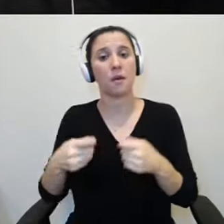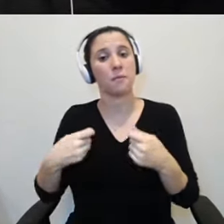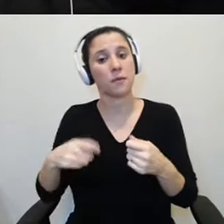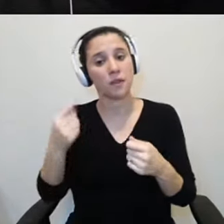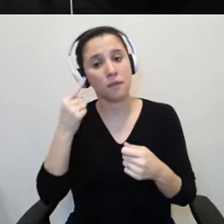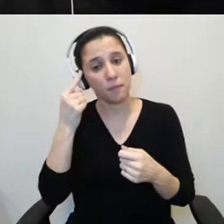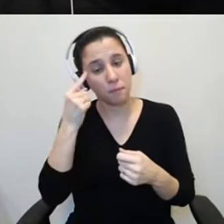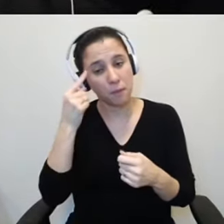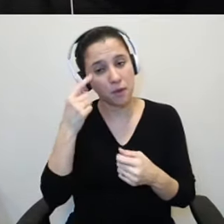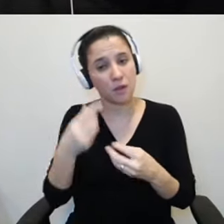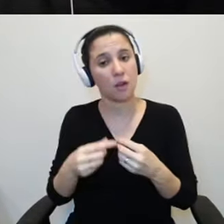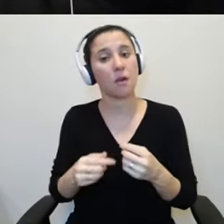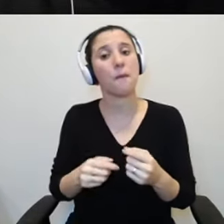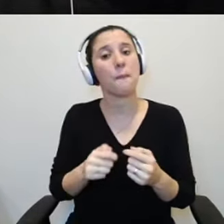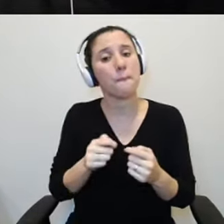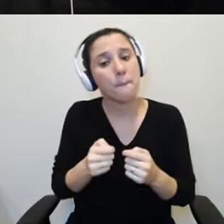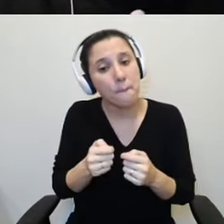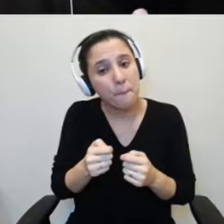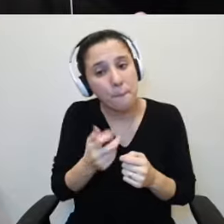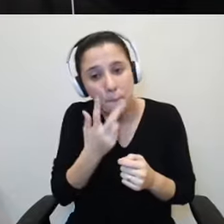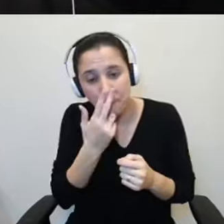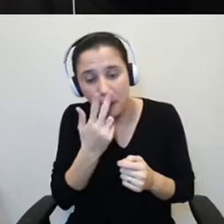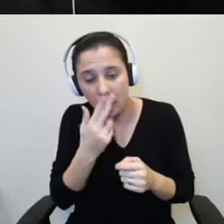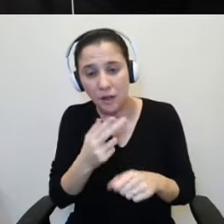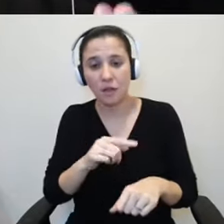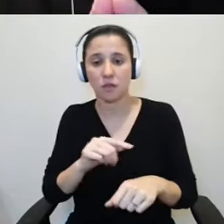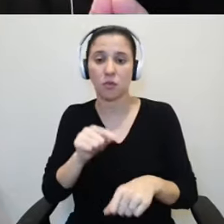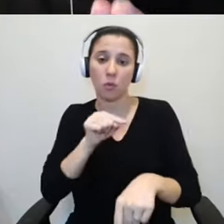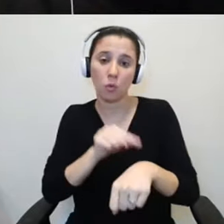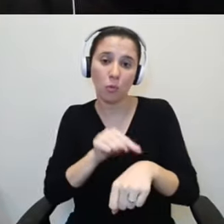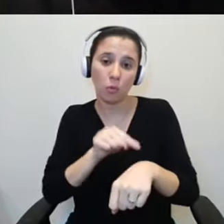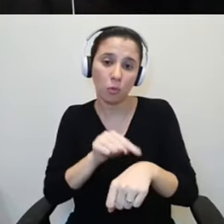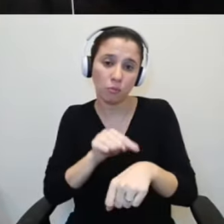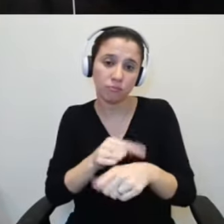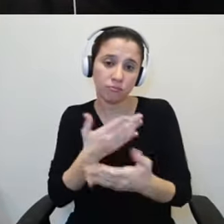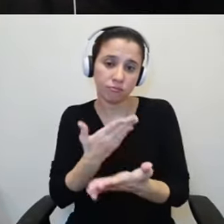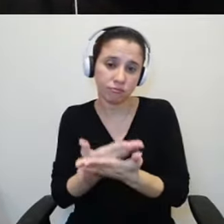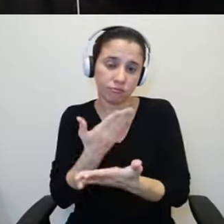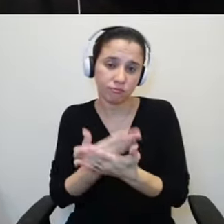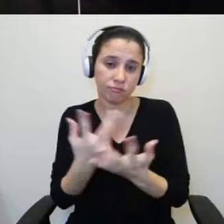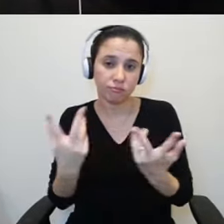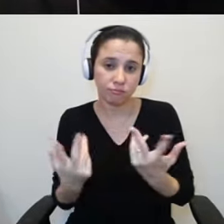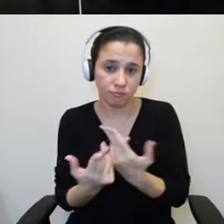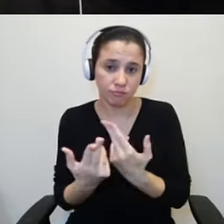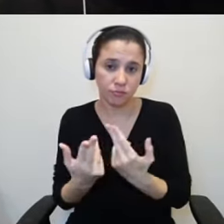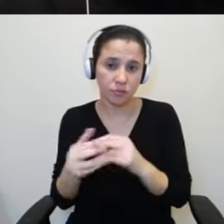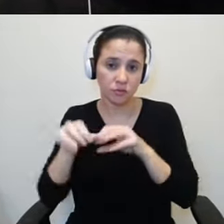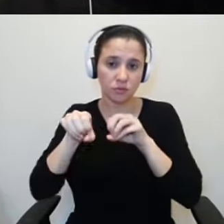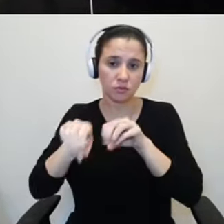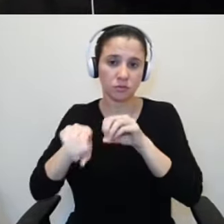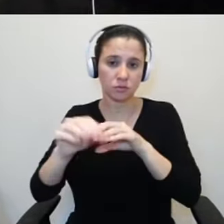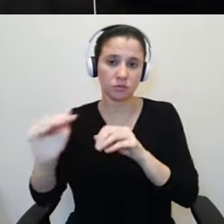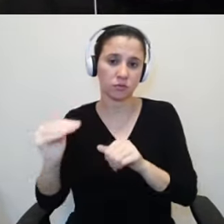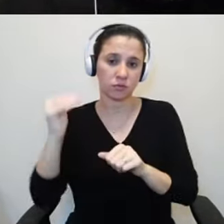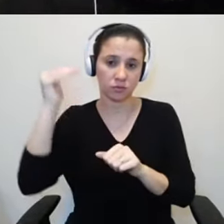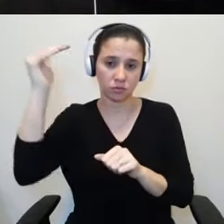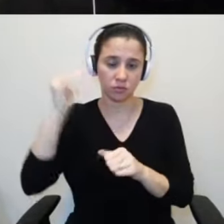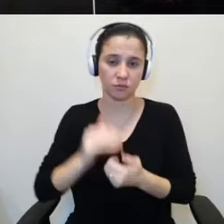vai poder executar atividades síncronas ali, tirando dúvida, fazendo exposição de conteúdo e por aí vai.